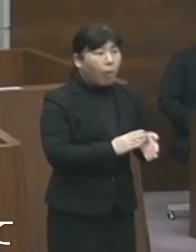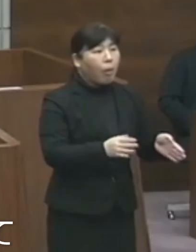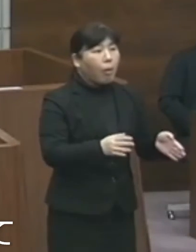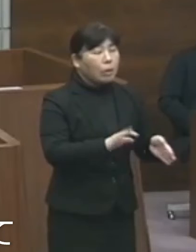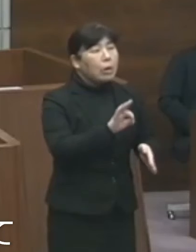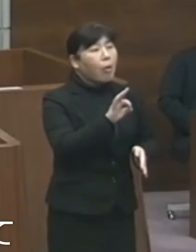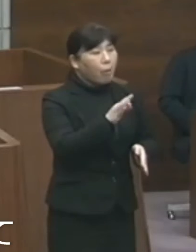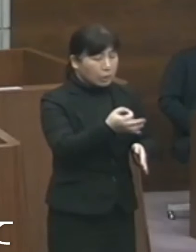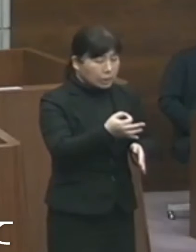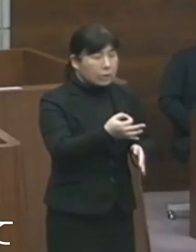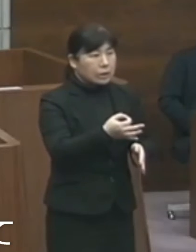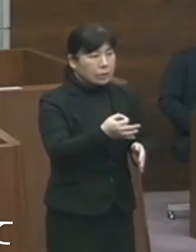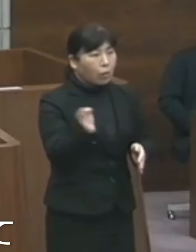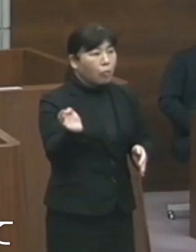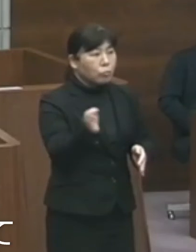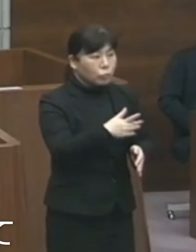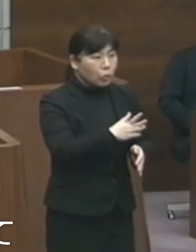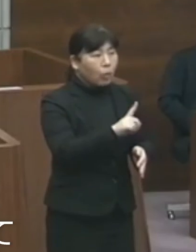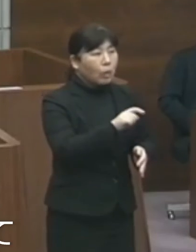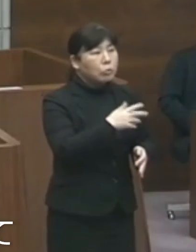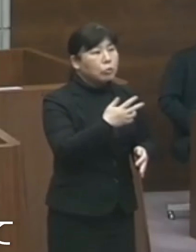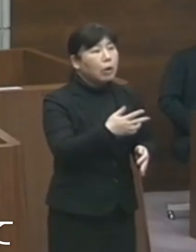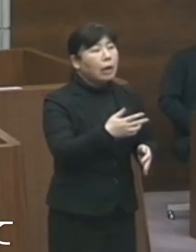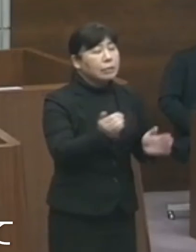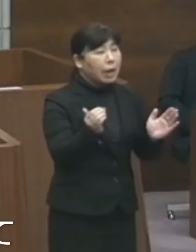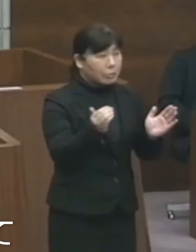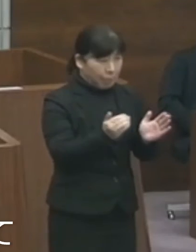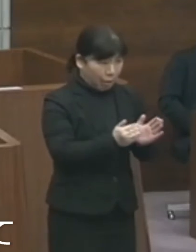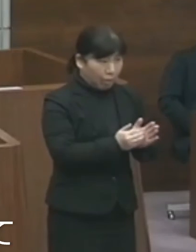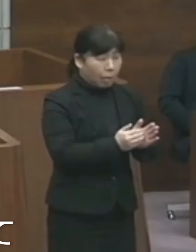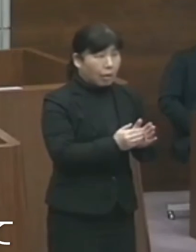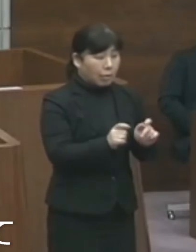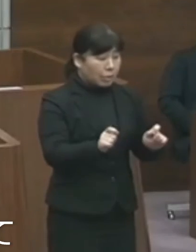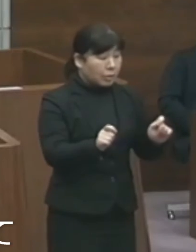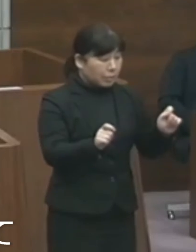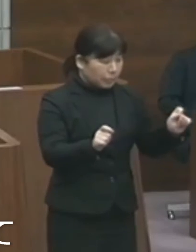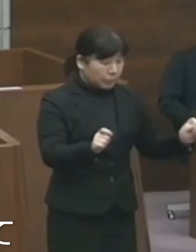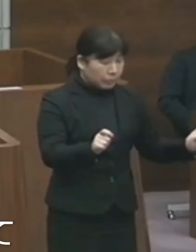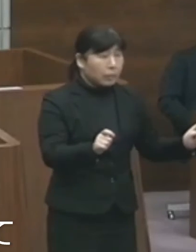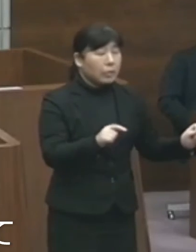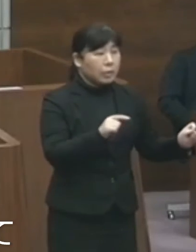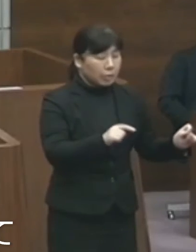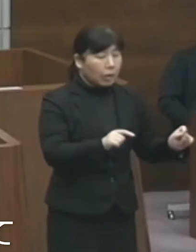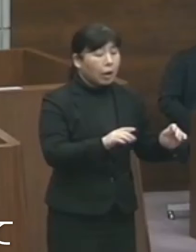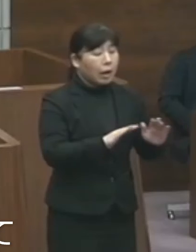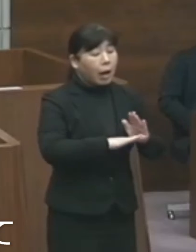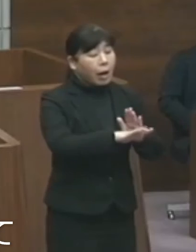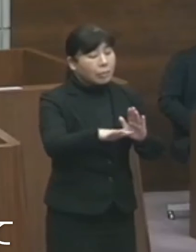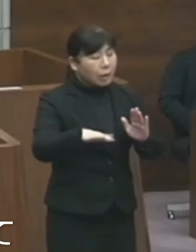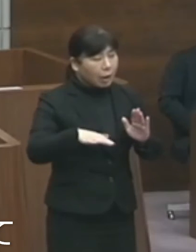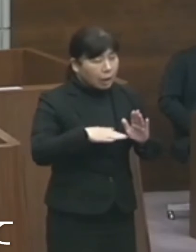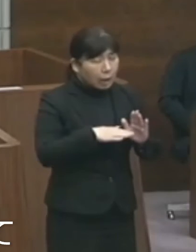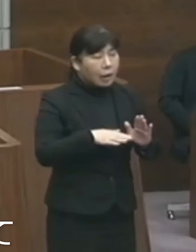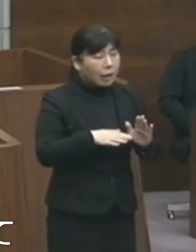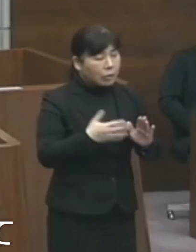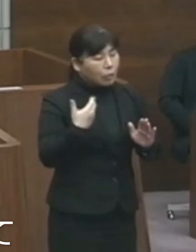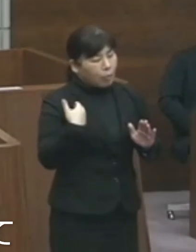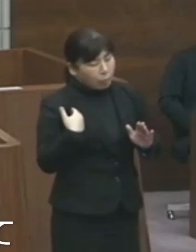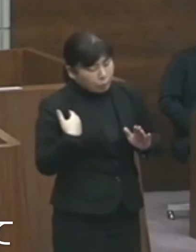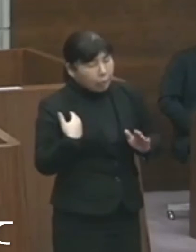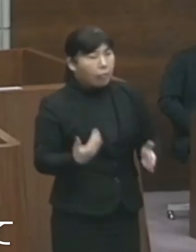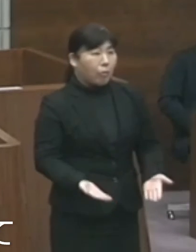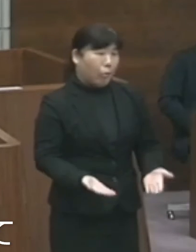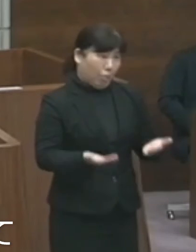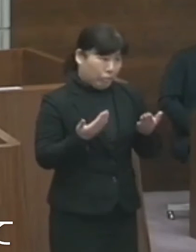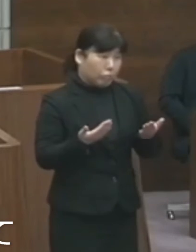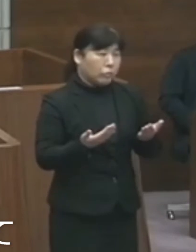拡充することで、高校生世代の子どもを持つ家庭の経済的負担の軽減を図ろうとするものでございます